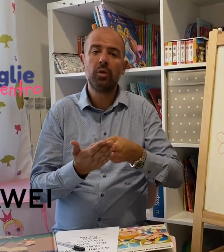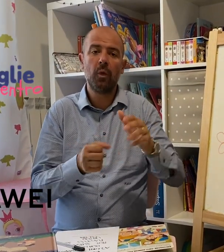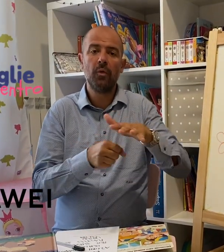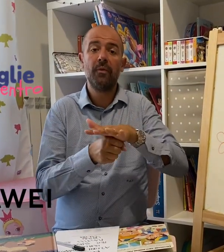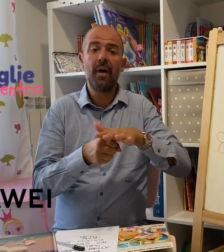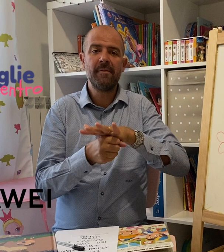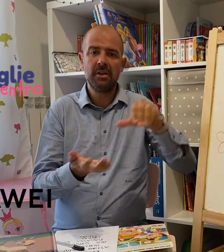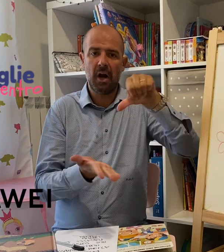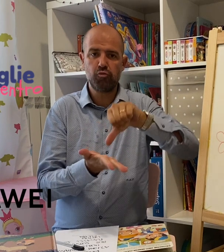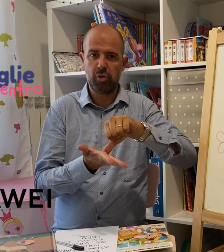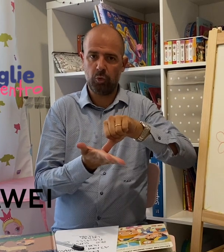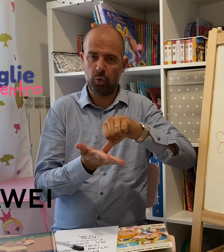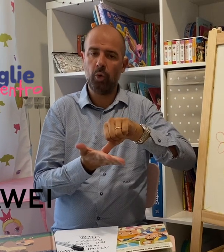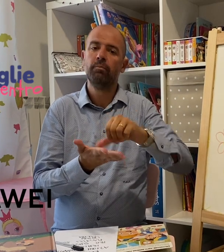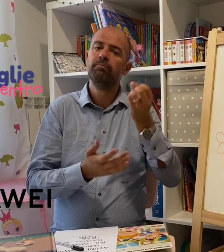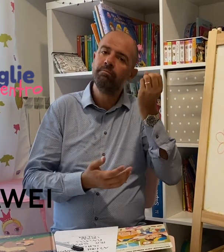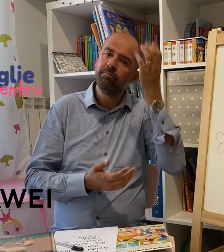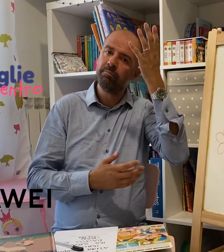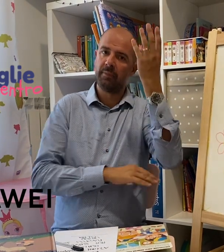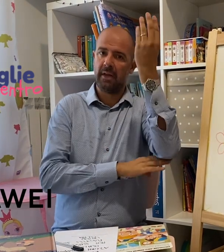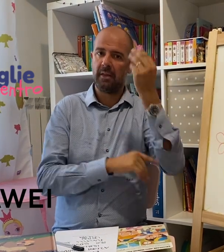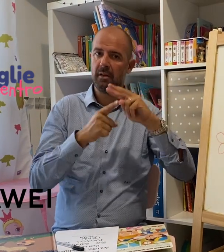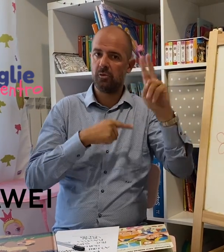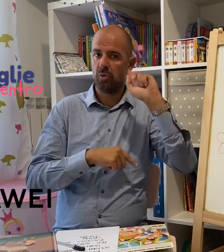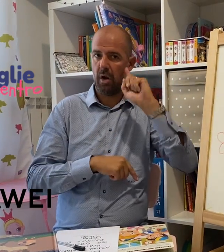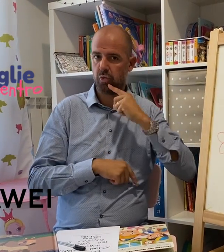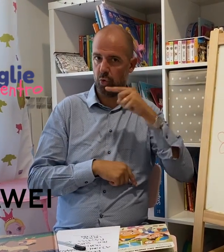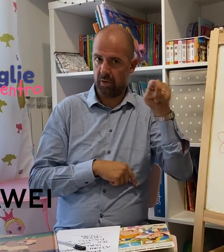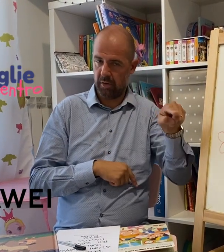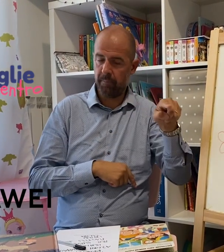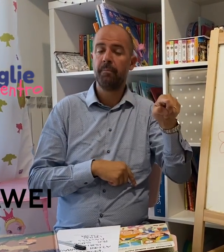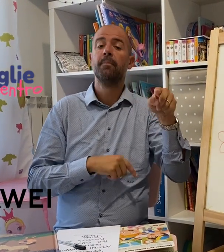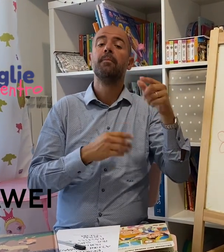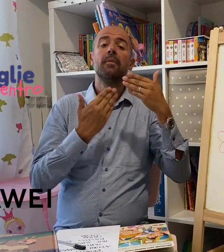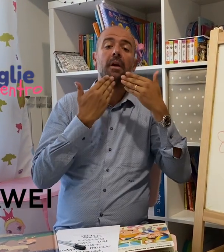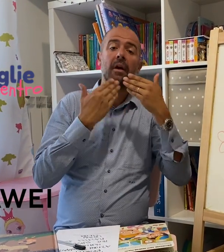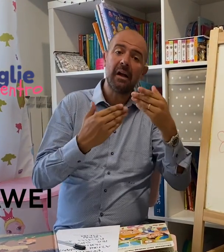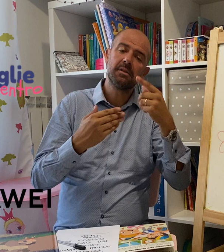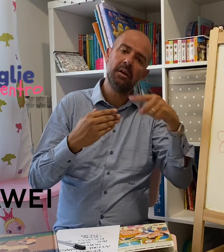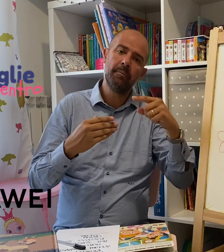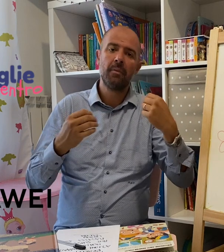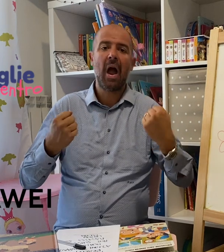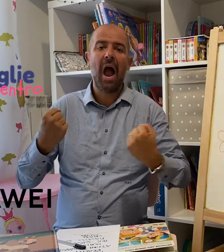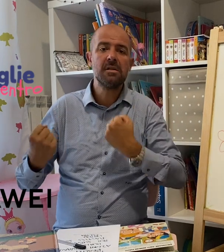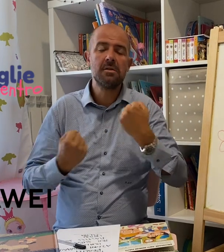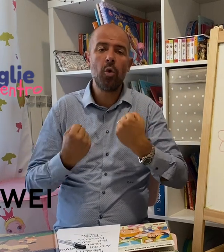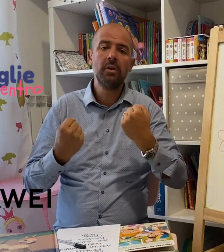Tutto famiglia al centro del mondo del